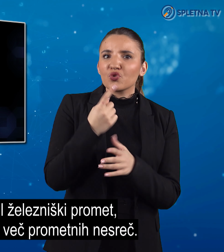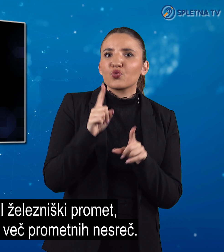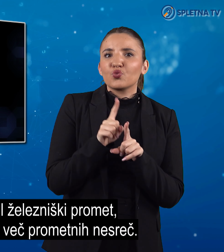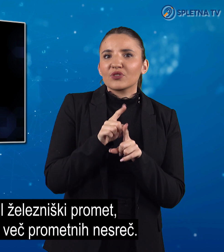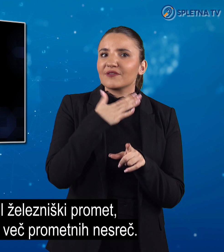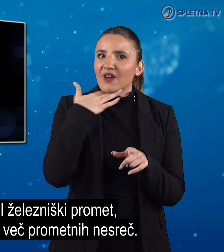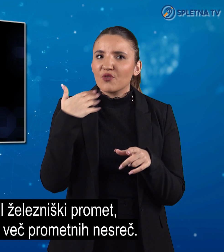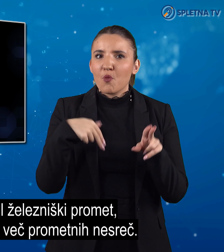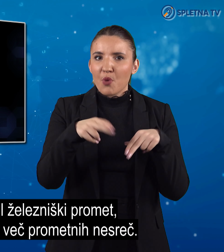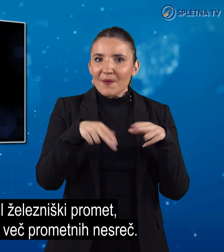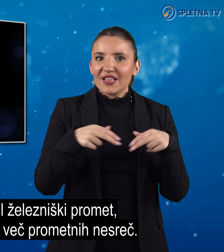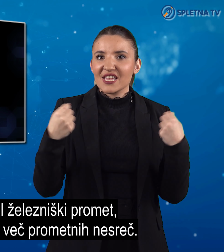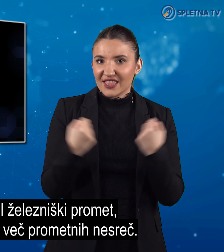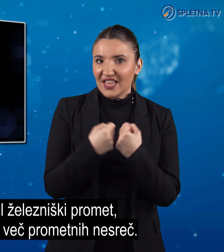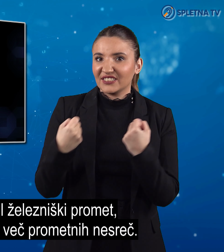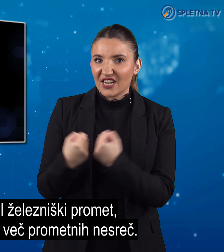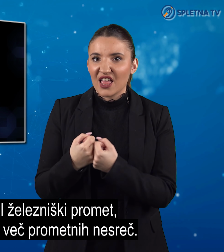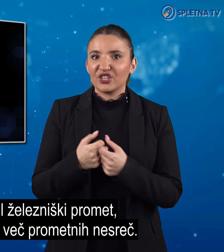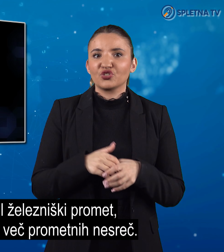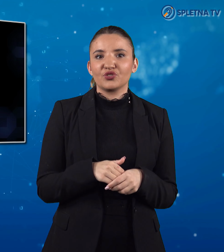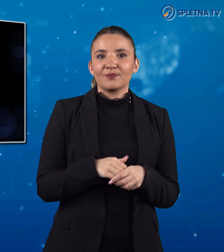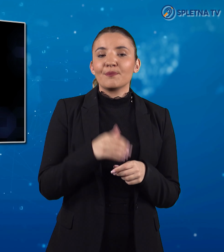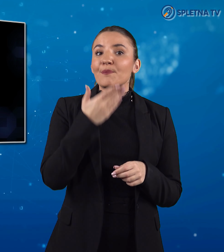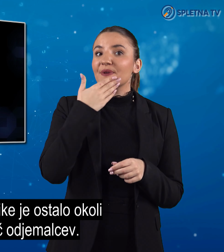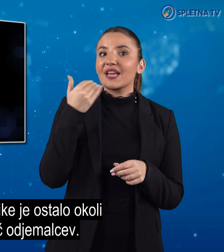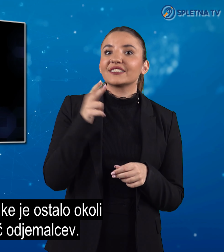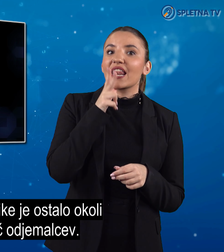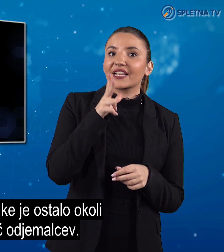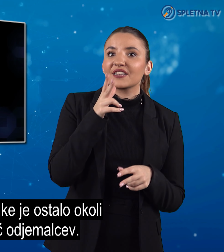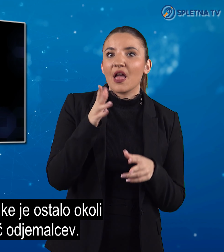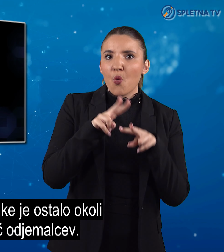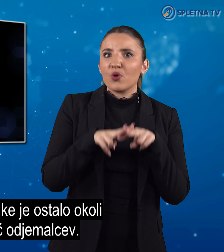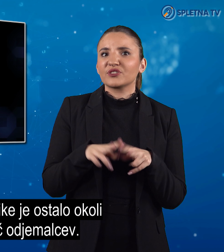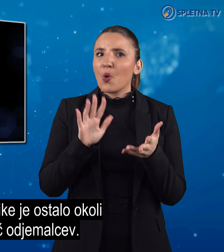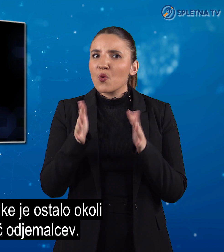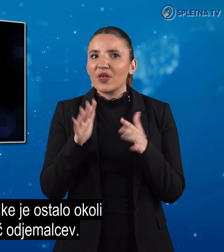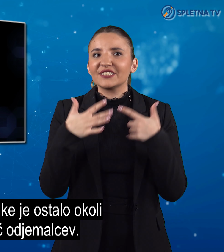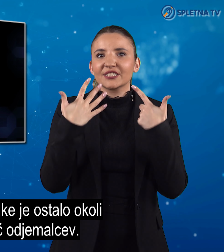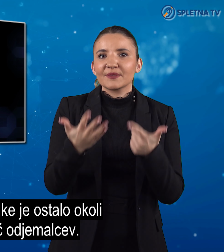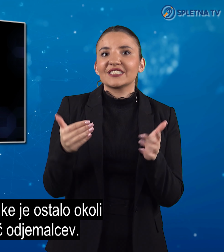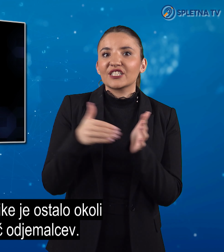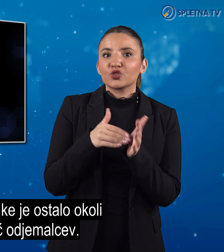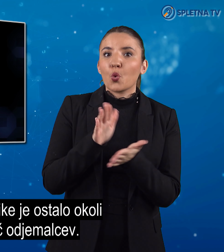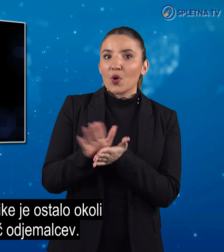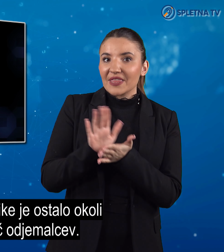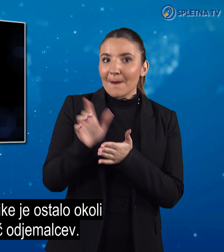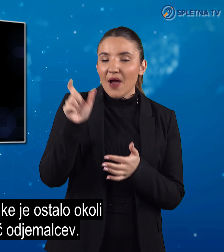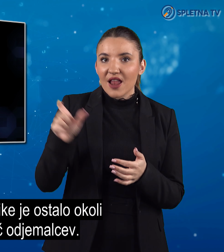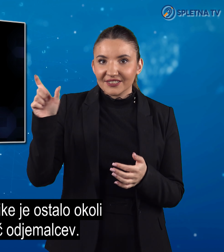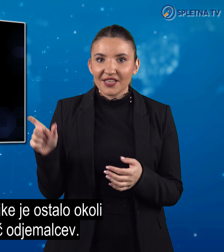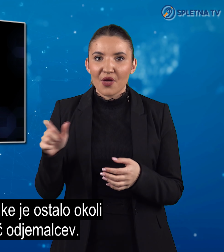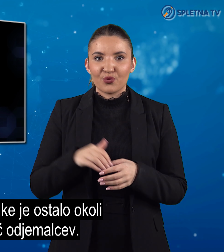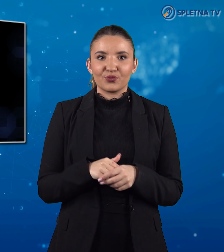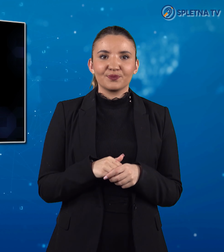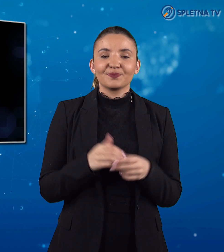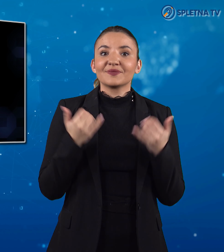se je tudi več prometnih nesreč. Brez elektrike je ostalo okoli 70 tisoč odjemalcev. Zdaj